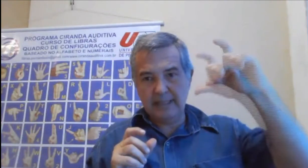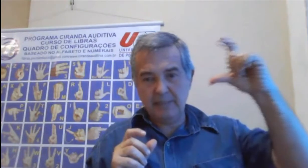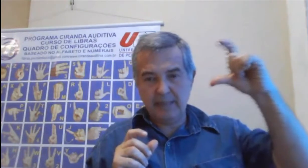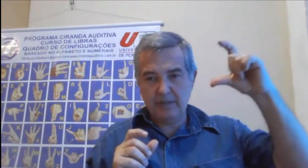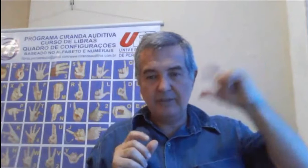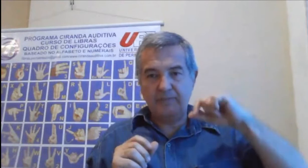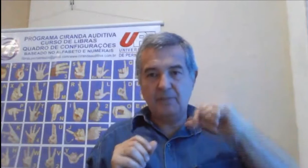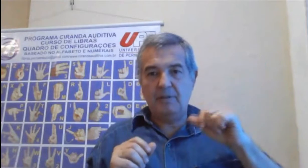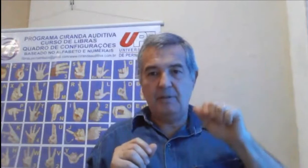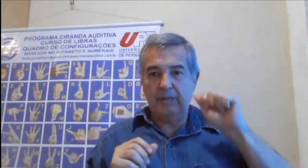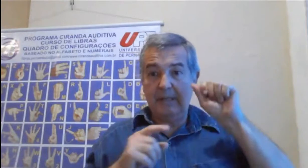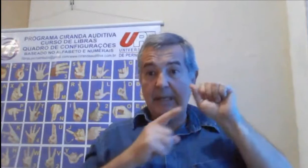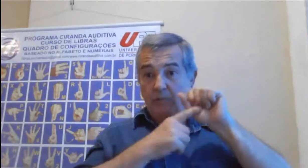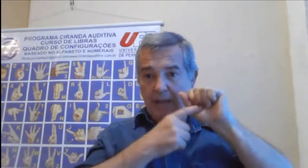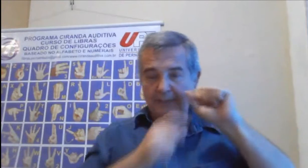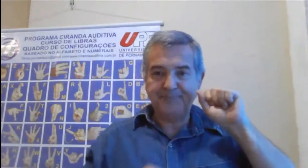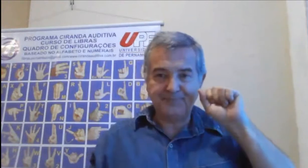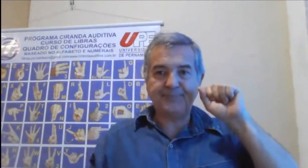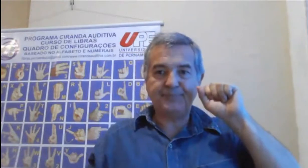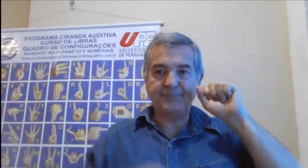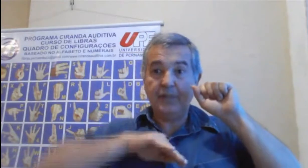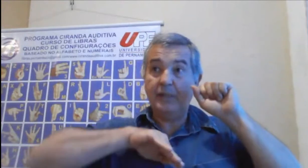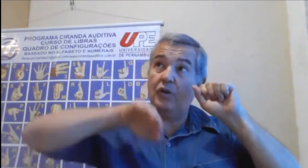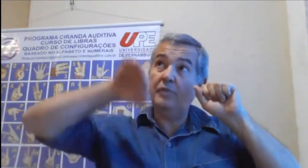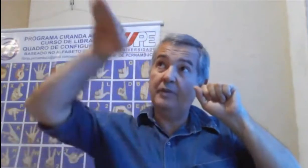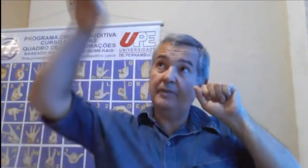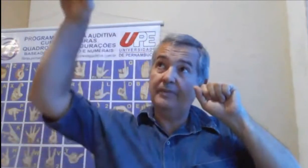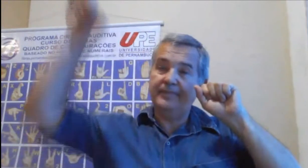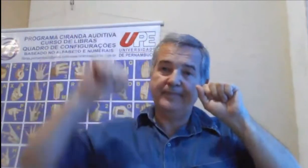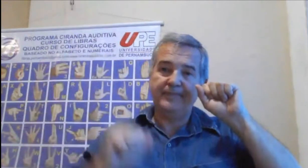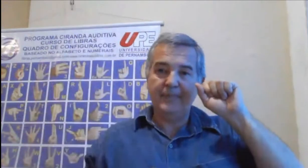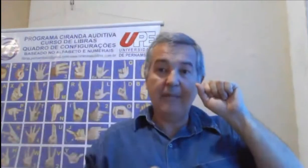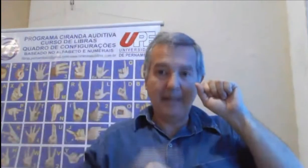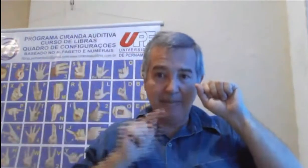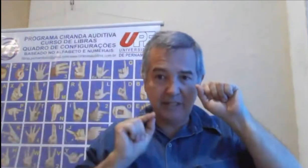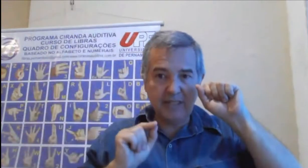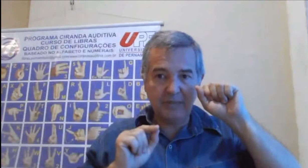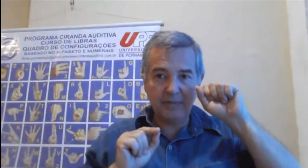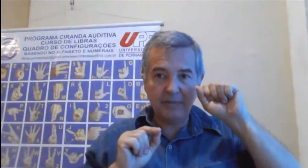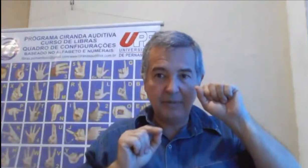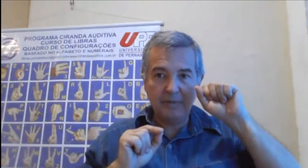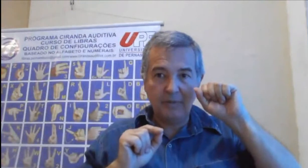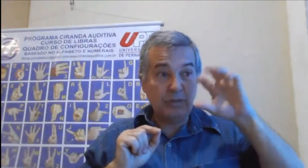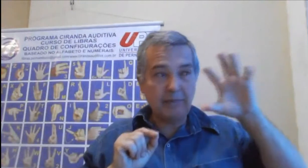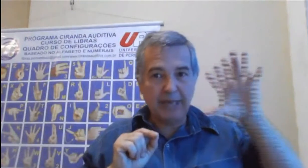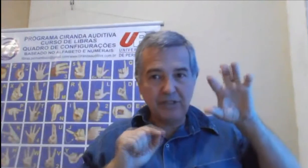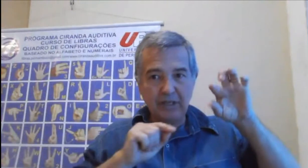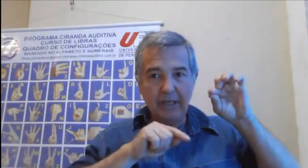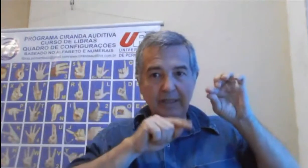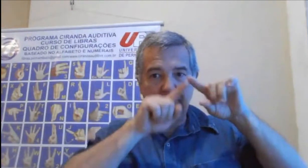Aquela imagem, letra A, sobe. Preste atenção. O da imagem é da